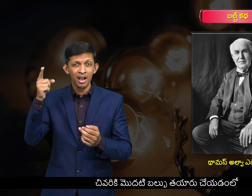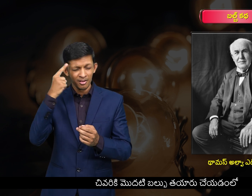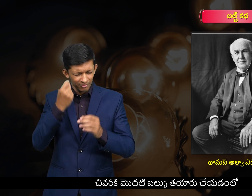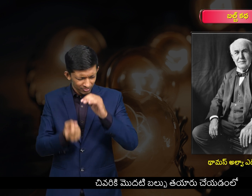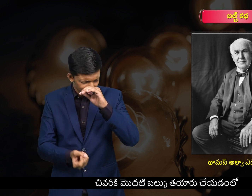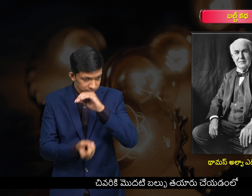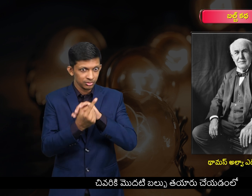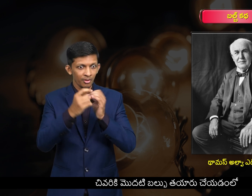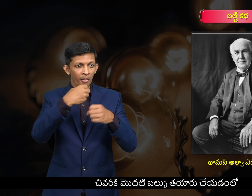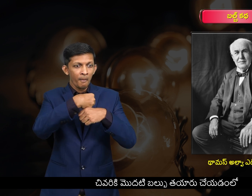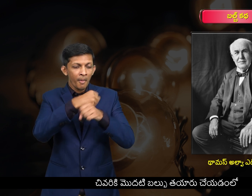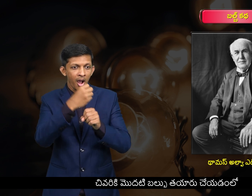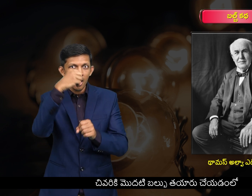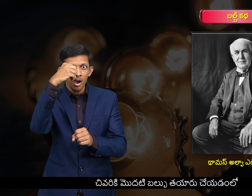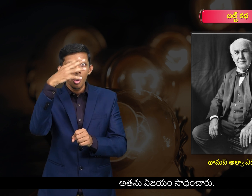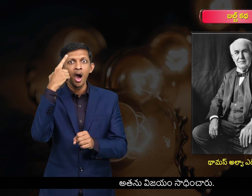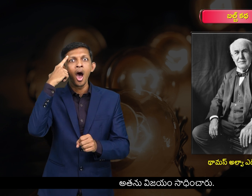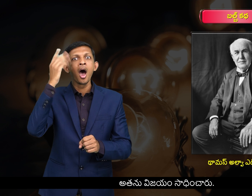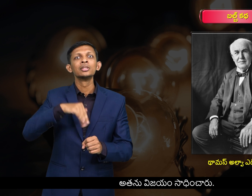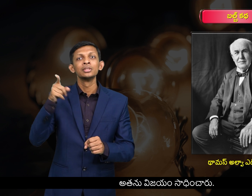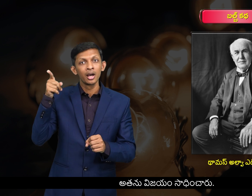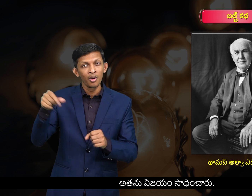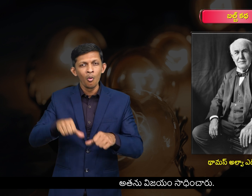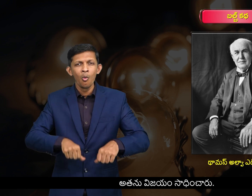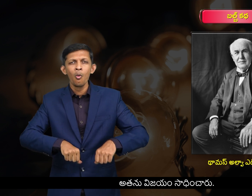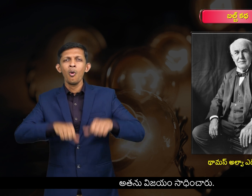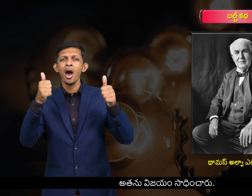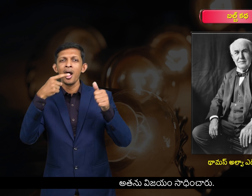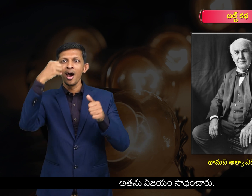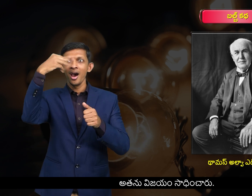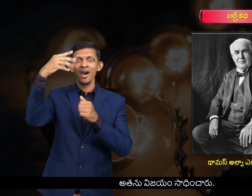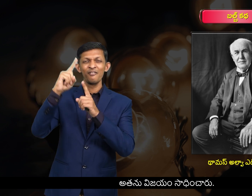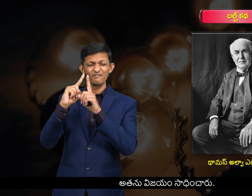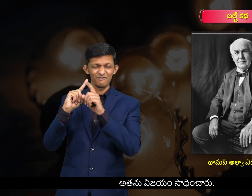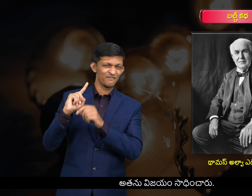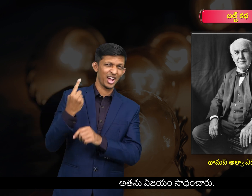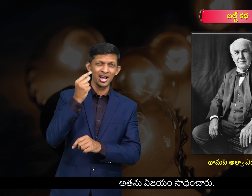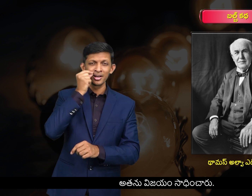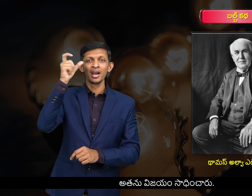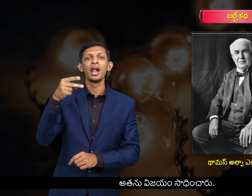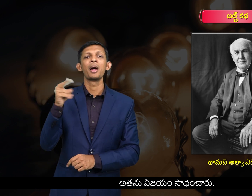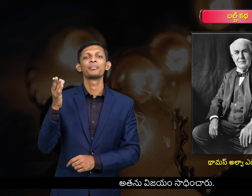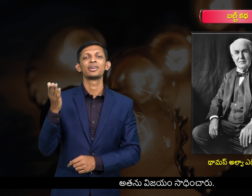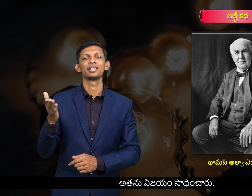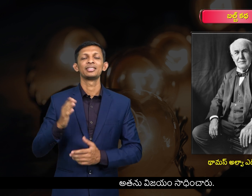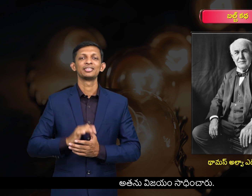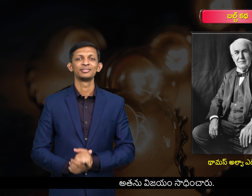చివరికి మొదటి బల్బు తయారు చేయడంలో అతను విజయం సాధించారు.